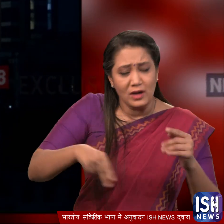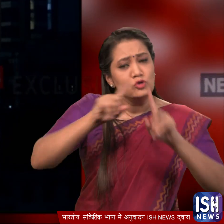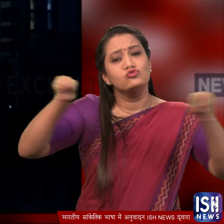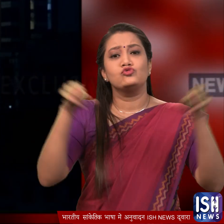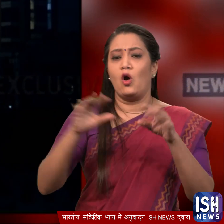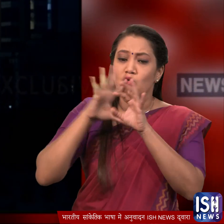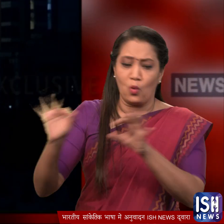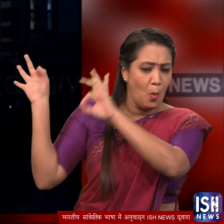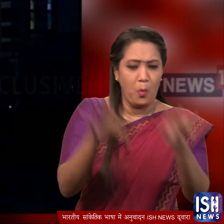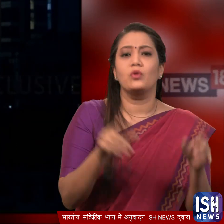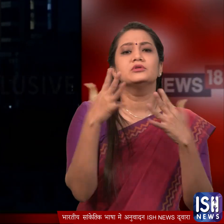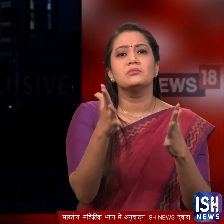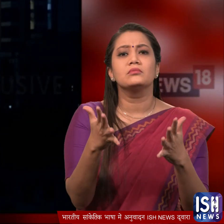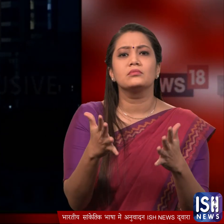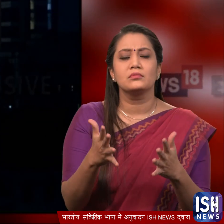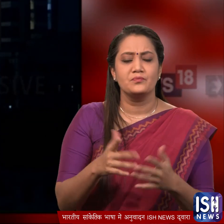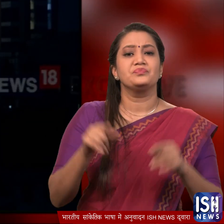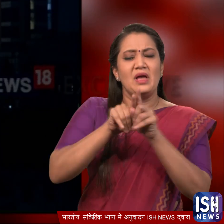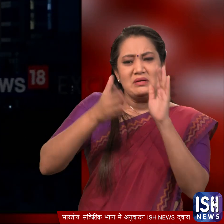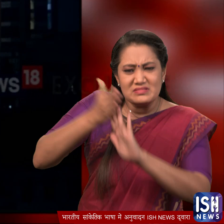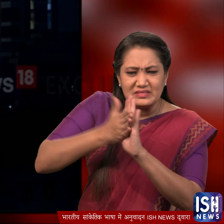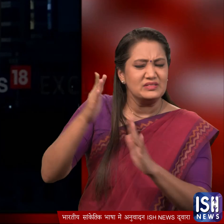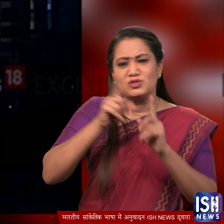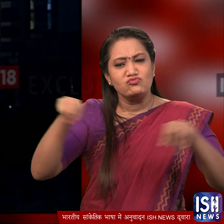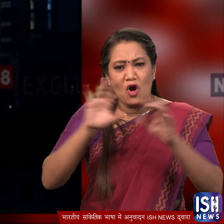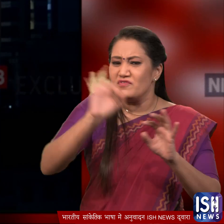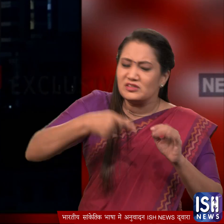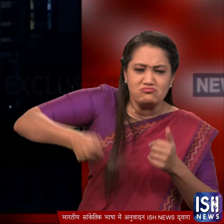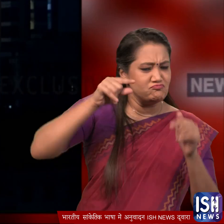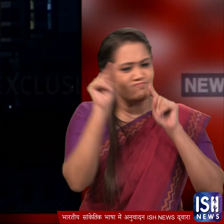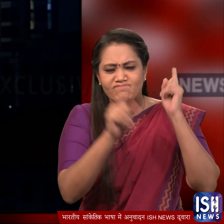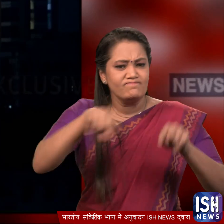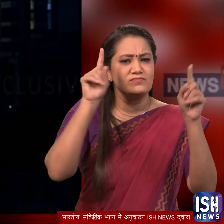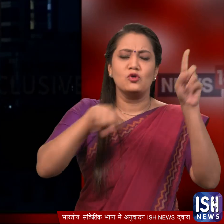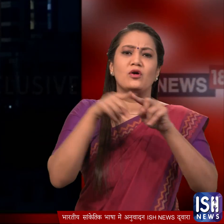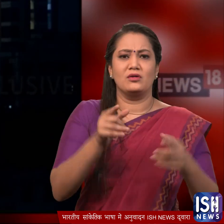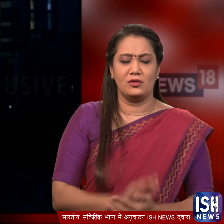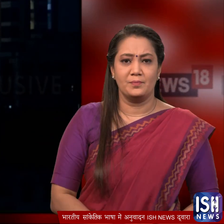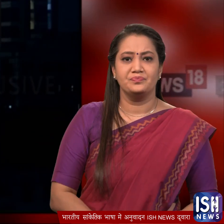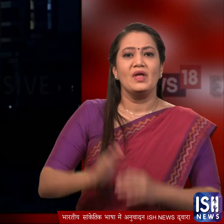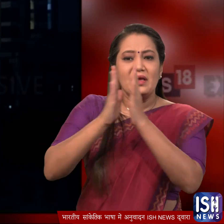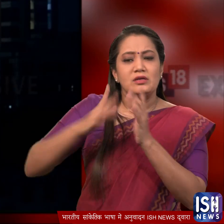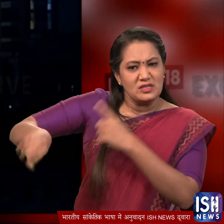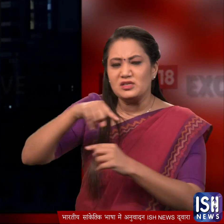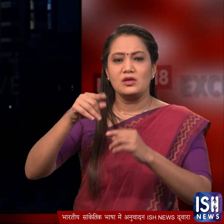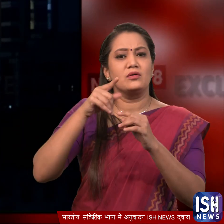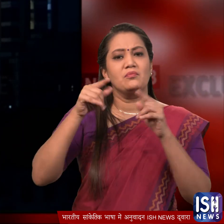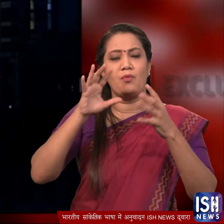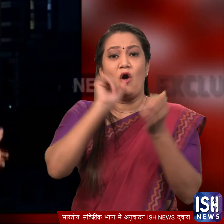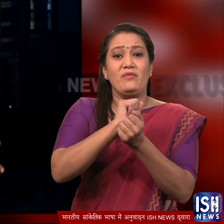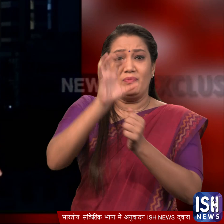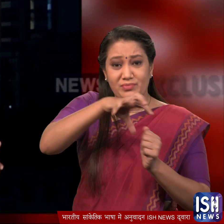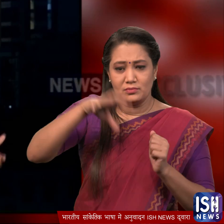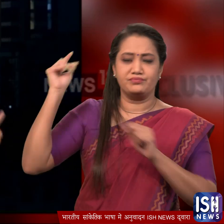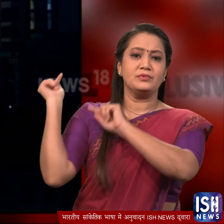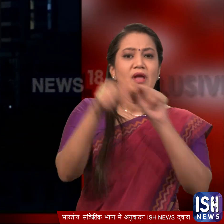वास्तविक पैमाने के आधार पर नहीं था। दीवार गिराने पर लोगों ने अफसरों को भी घेर लिया। बाद में आश्रम समर्थकों ने थाने का भी घेराव किया। अंत